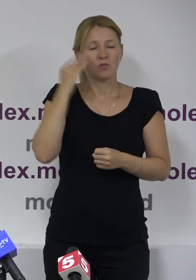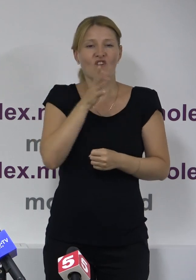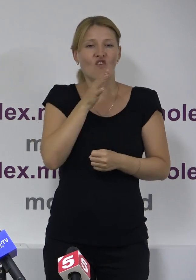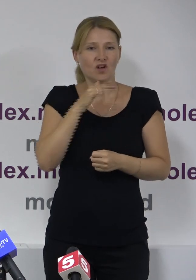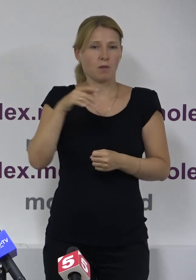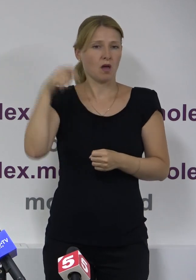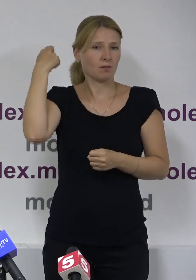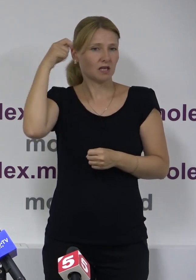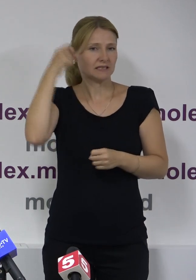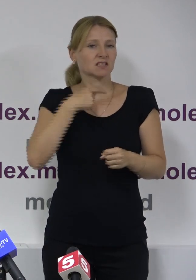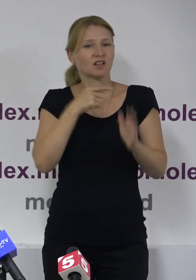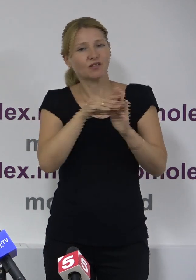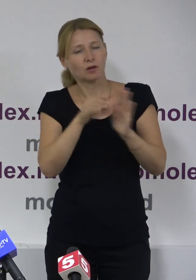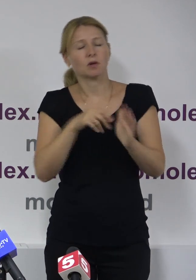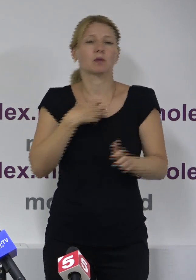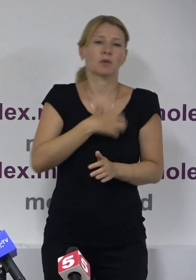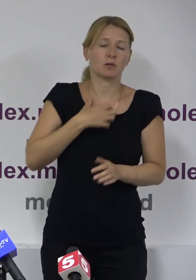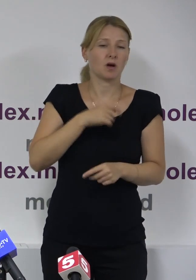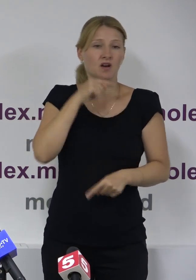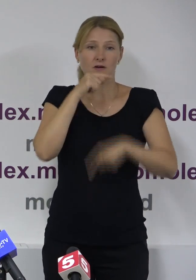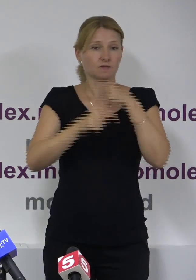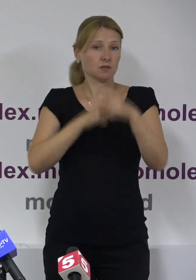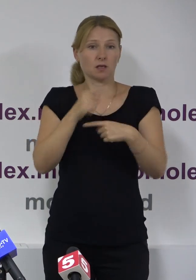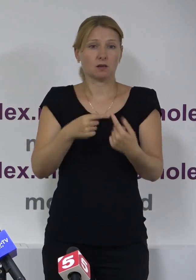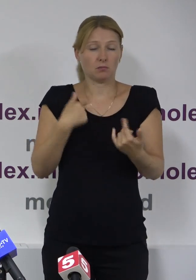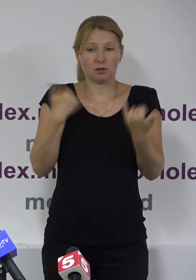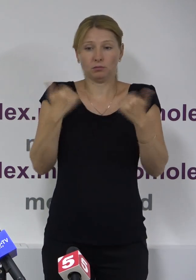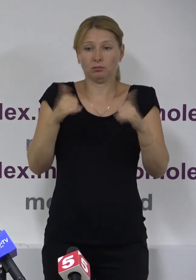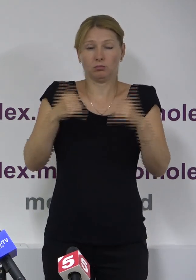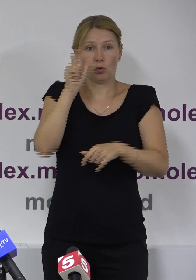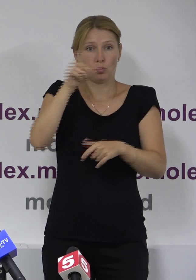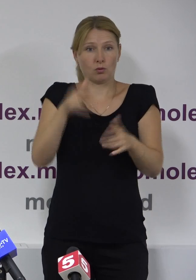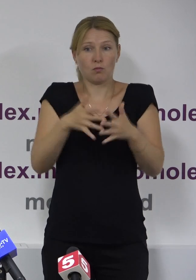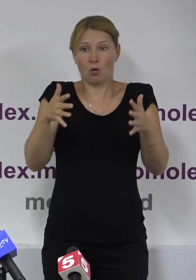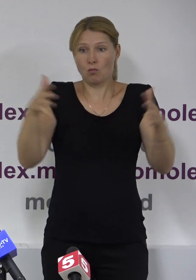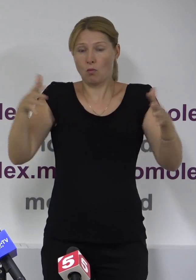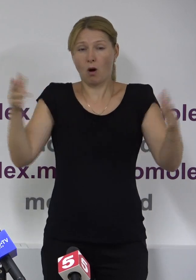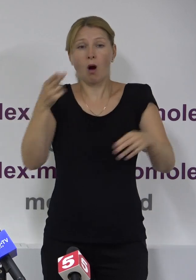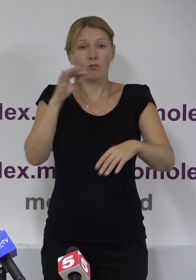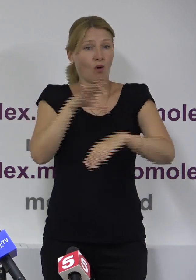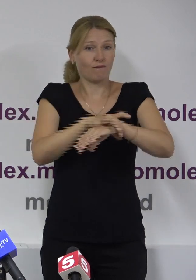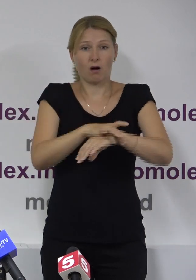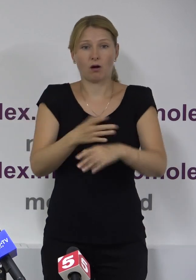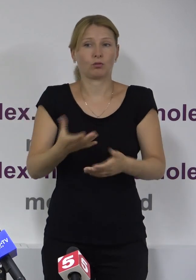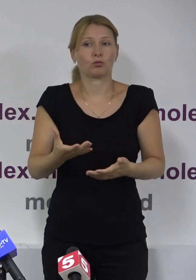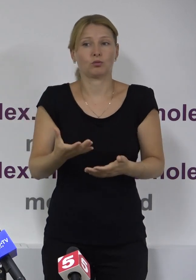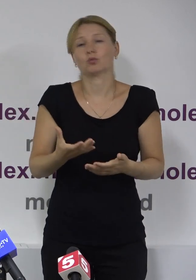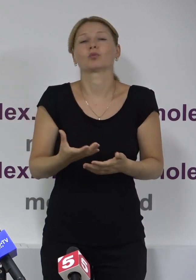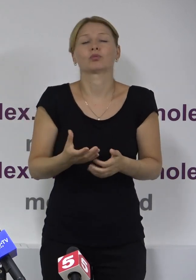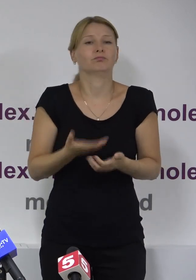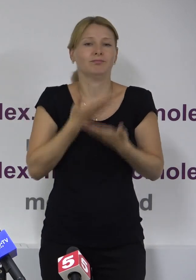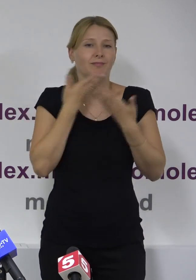ne minunăm sau ne mirăm de numărul în creștere al alegătorilor. De fapt, pentru alegerile